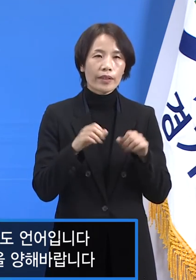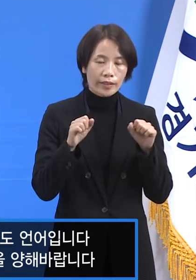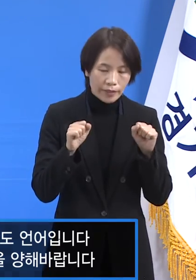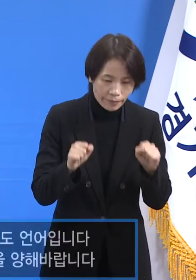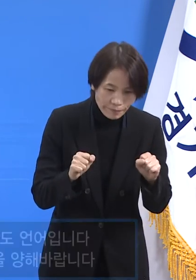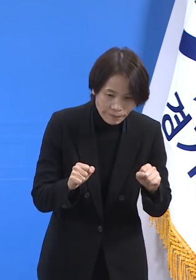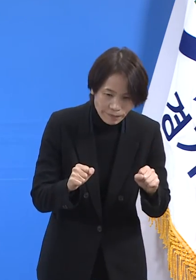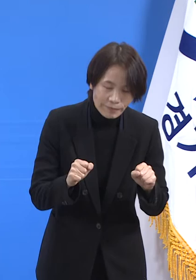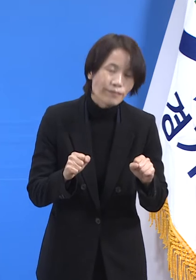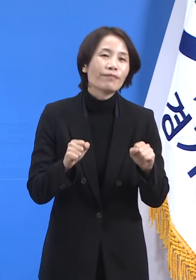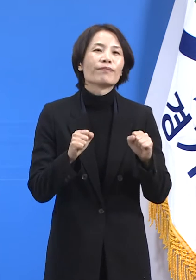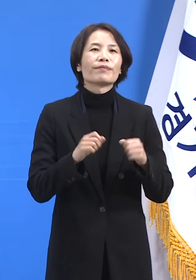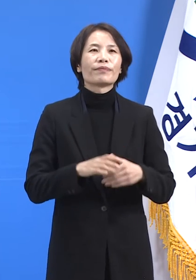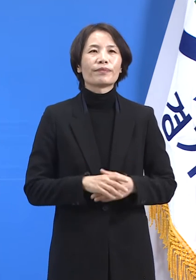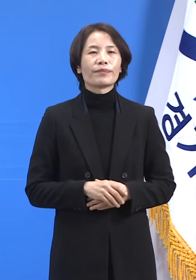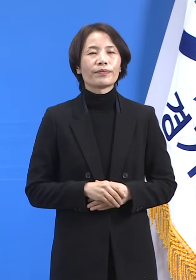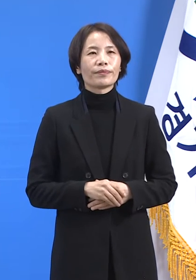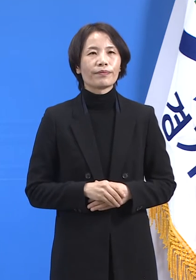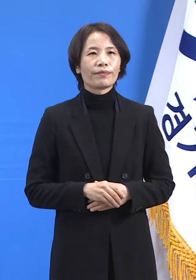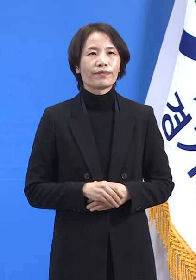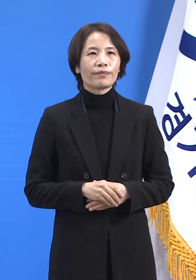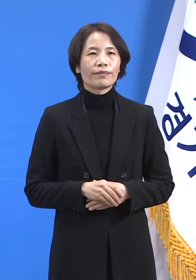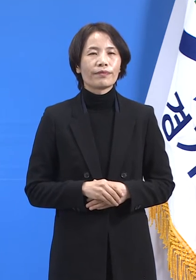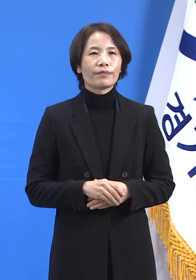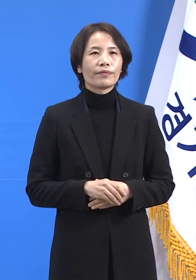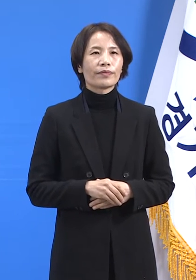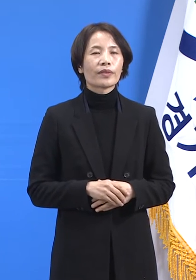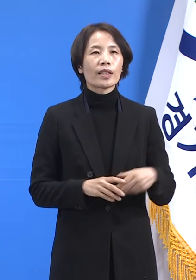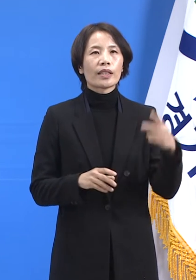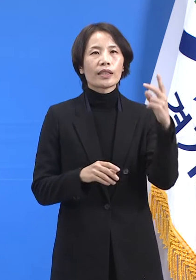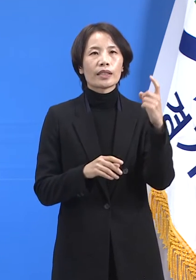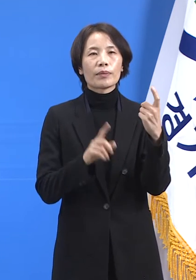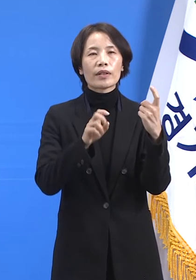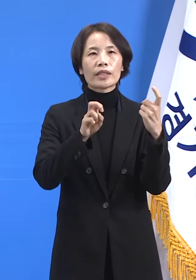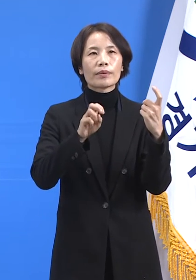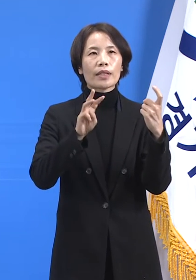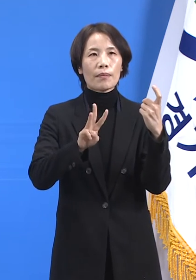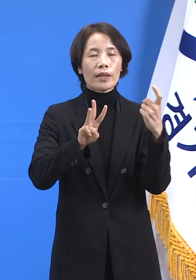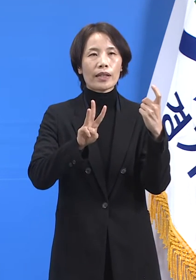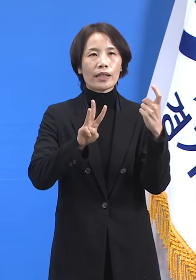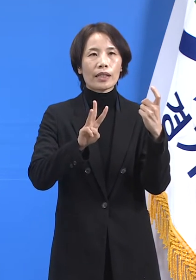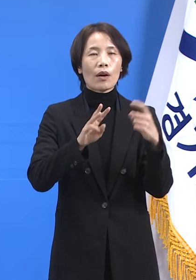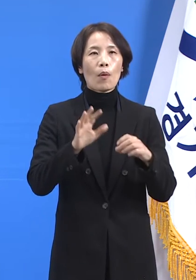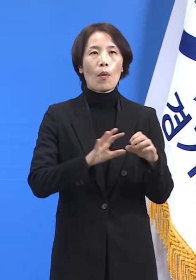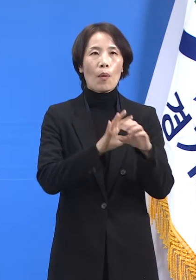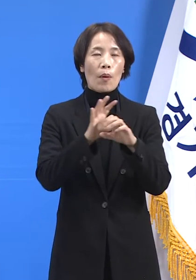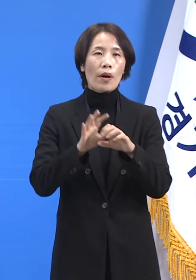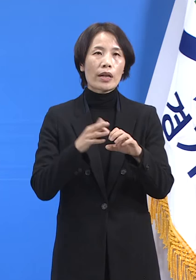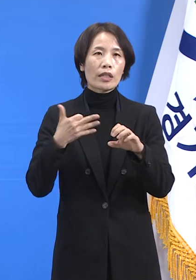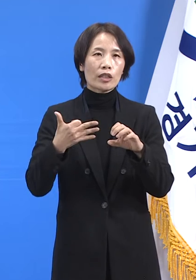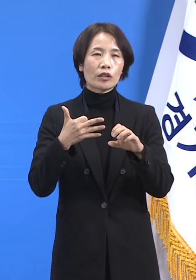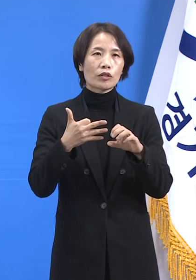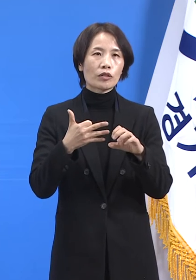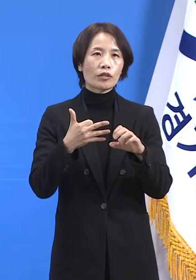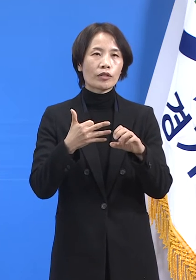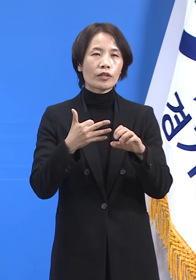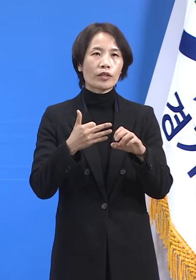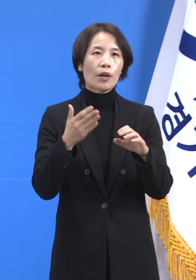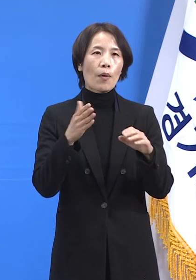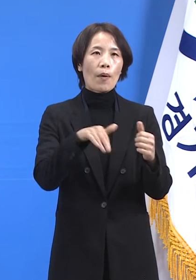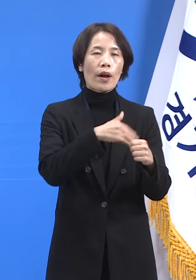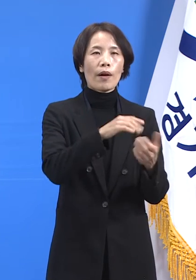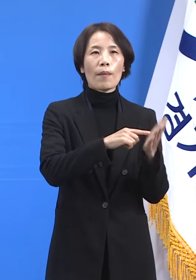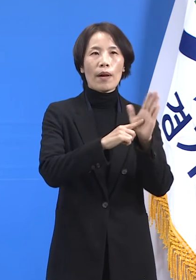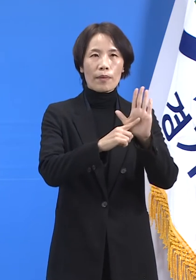안녕하십니까. 경기도 보건건강국장 유영철입니다. 12월 23일 화요일 경기도 코로나19 대응 정례 기자회견을